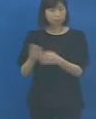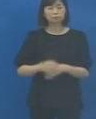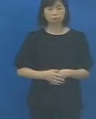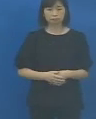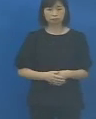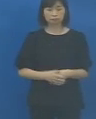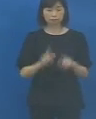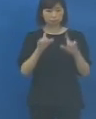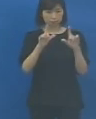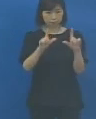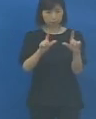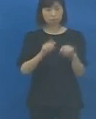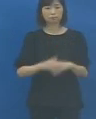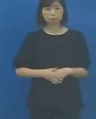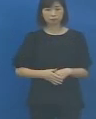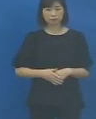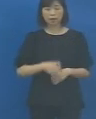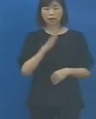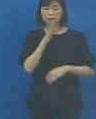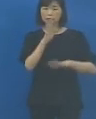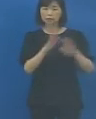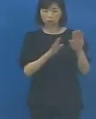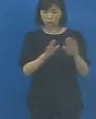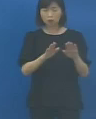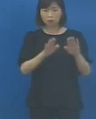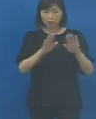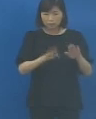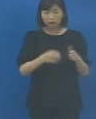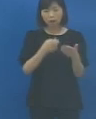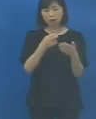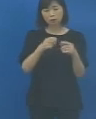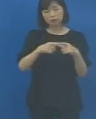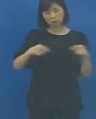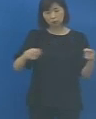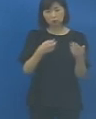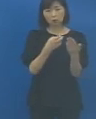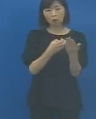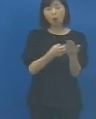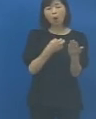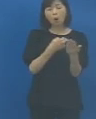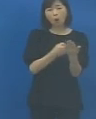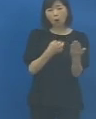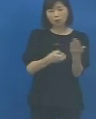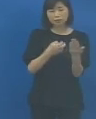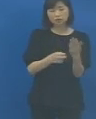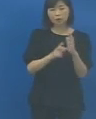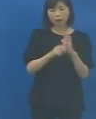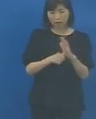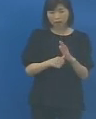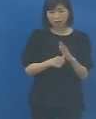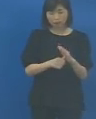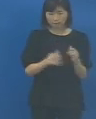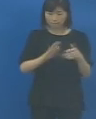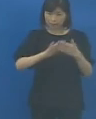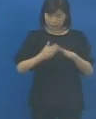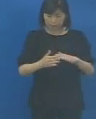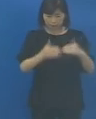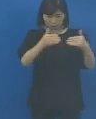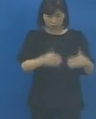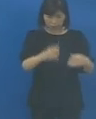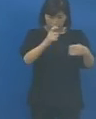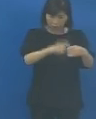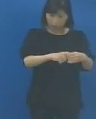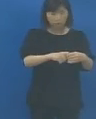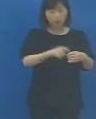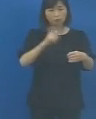現状 の, 日本の法律ではロックダウンということはできないというふうに言われていますが、呼びかけ